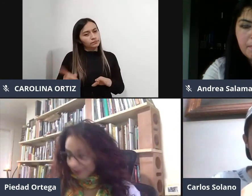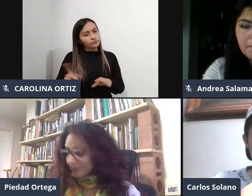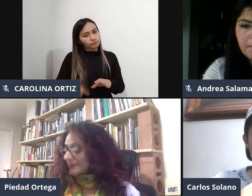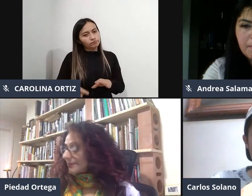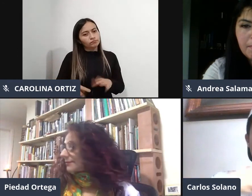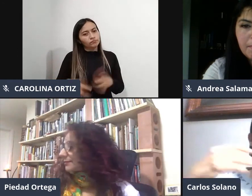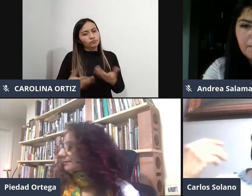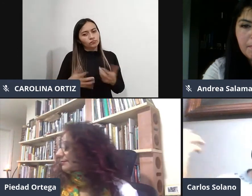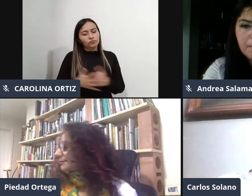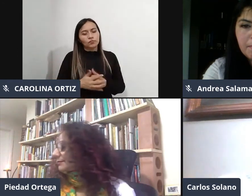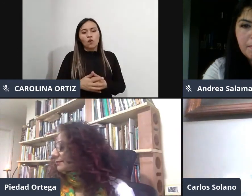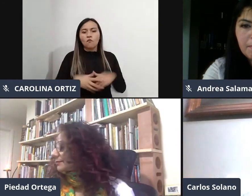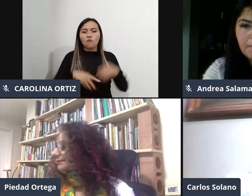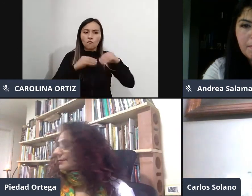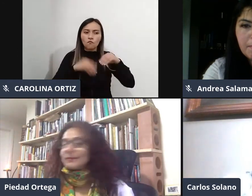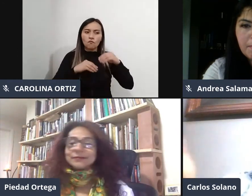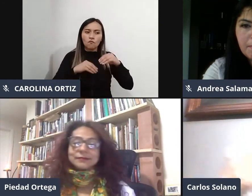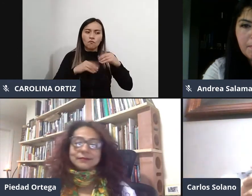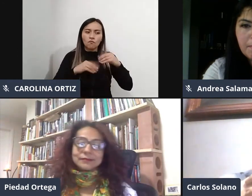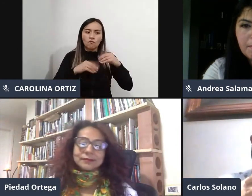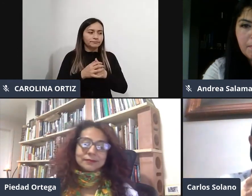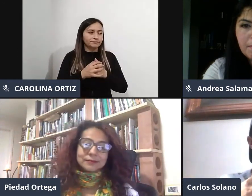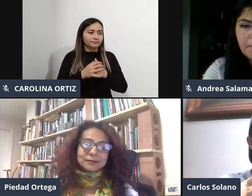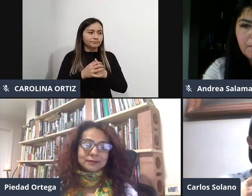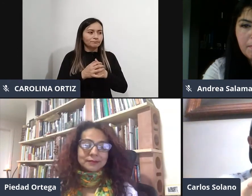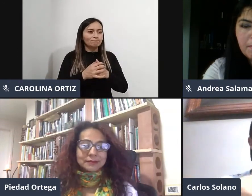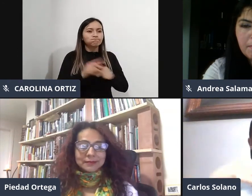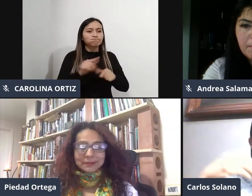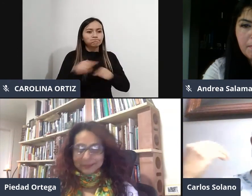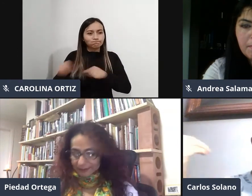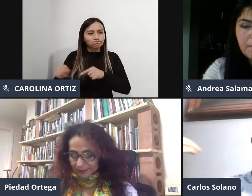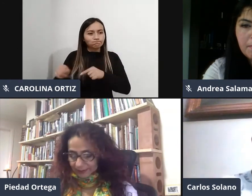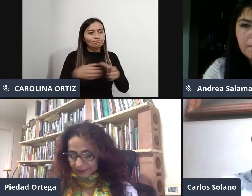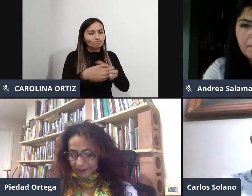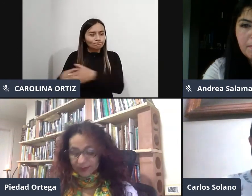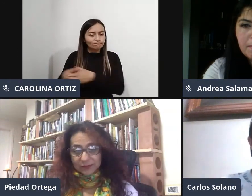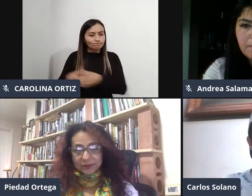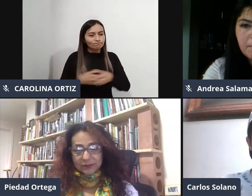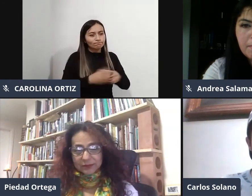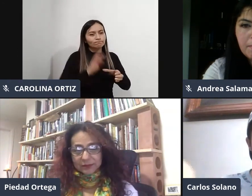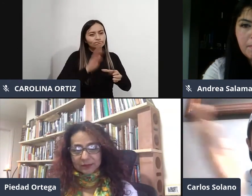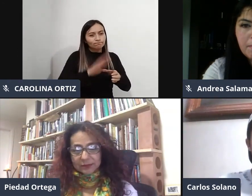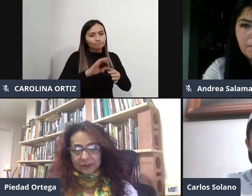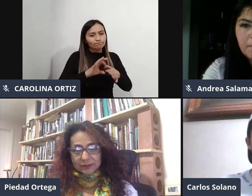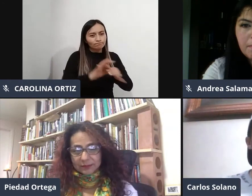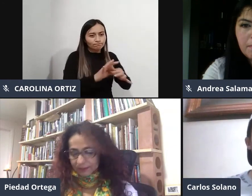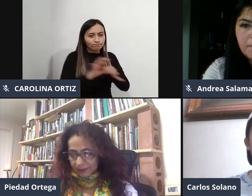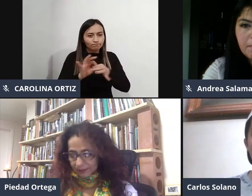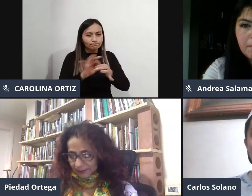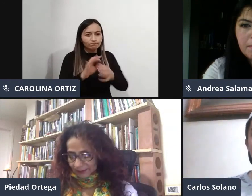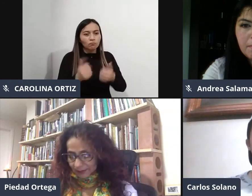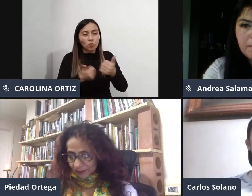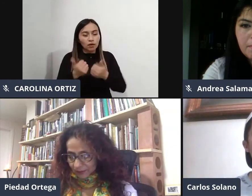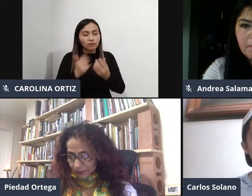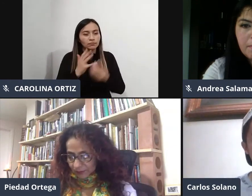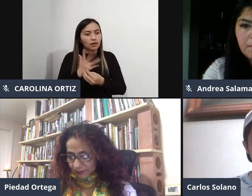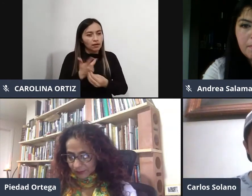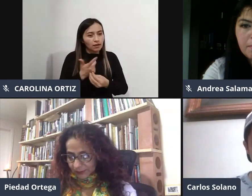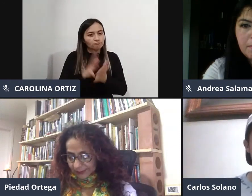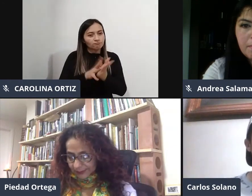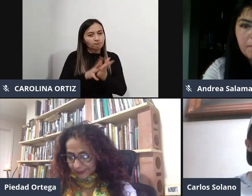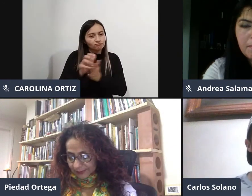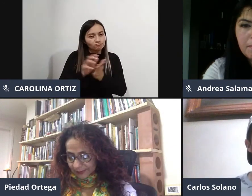colectivos que trabajamos haciendo eso. Me incluyo ahí porque nosotros trabajamos la literatura, las artes plásticas, otros trabajan la danza, el